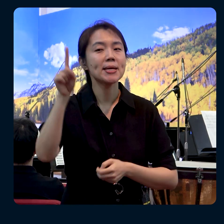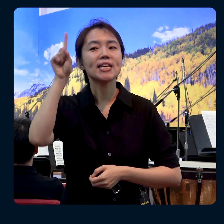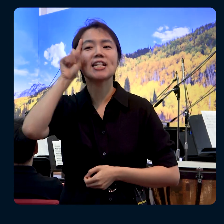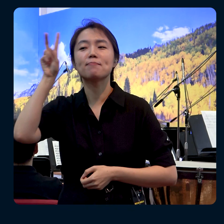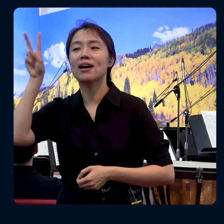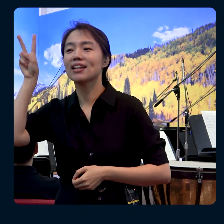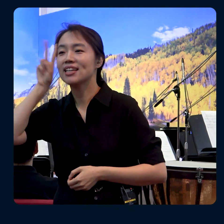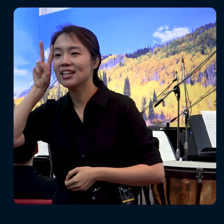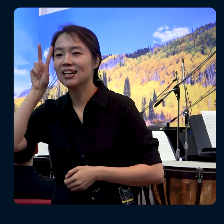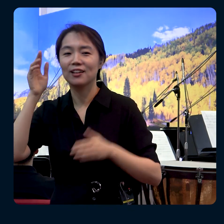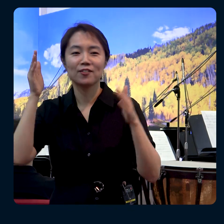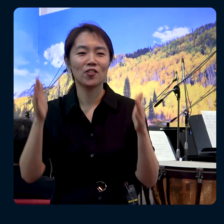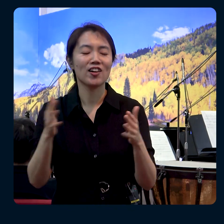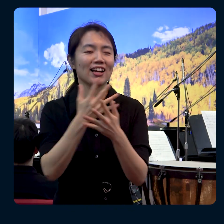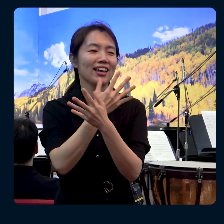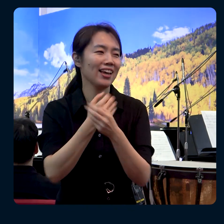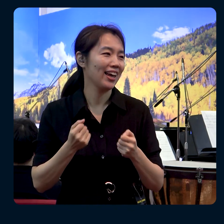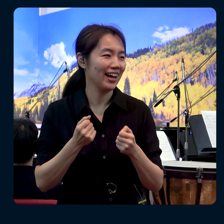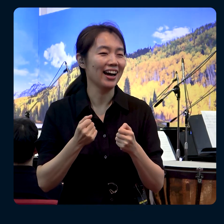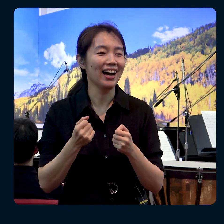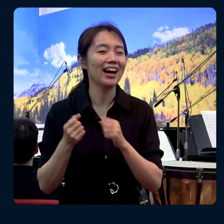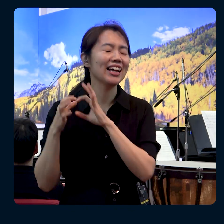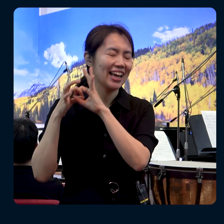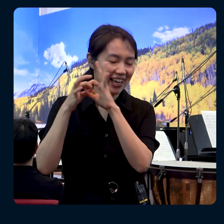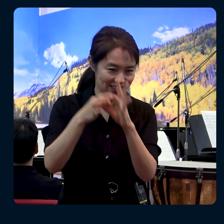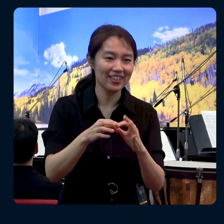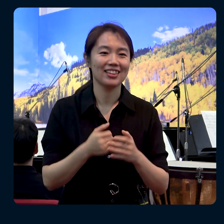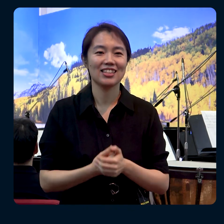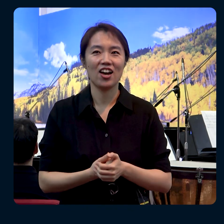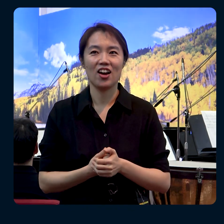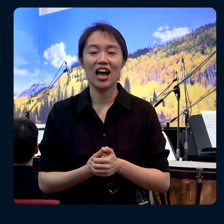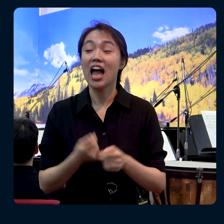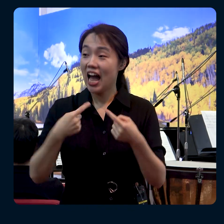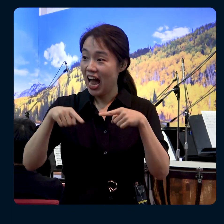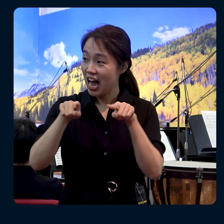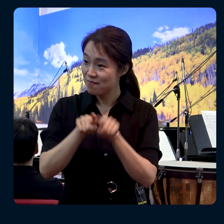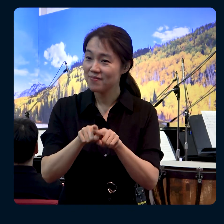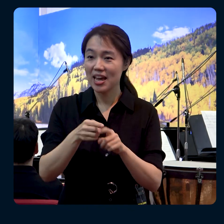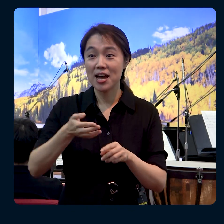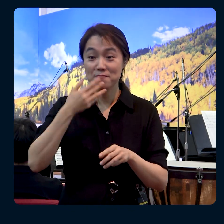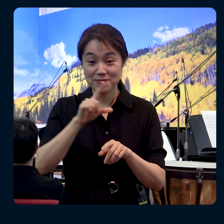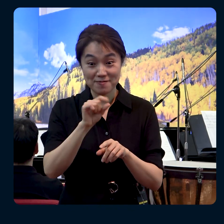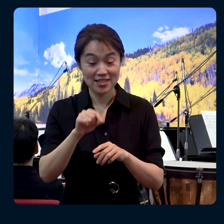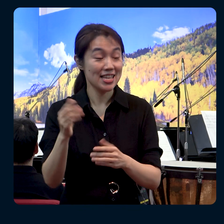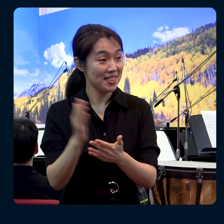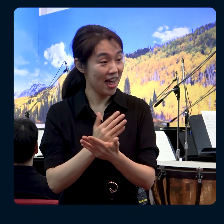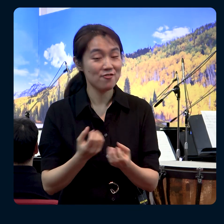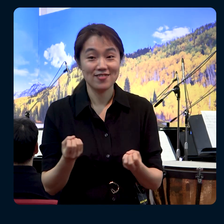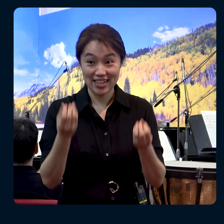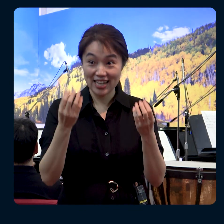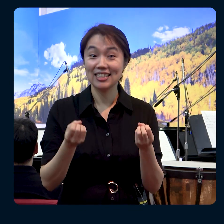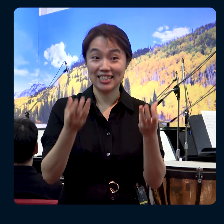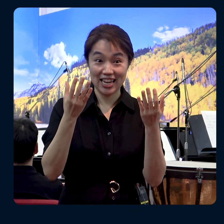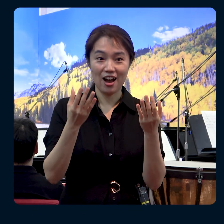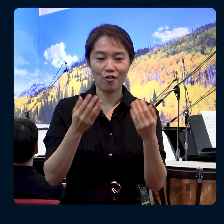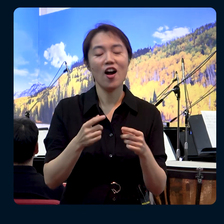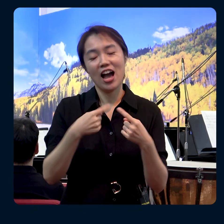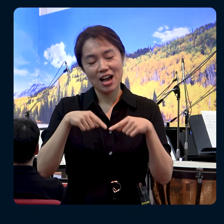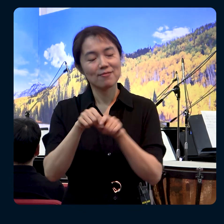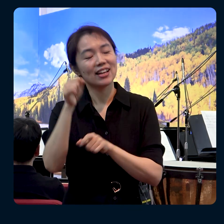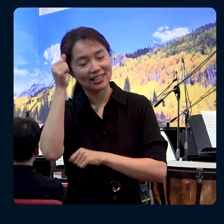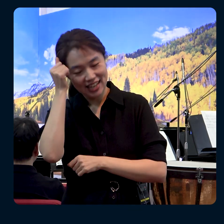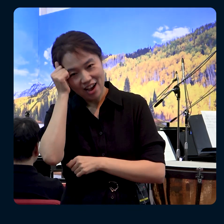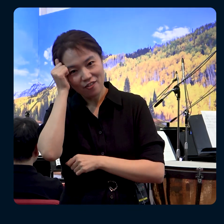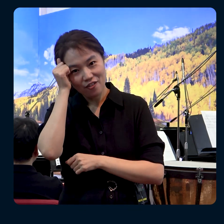계약이 그게 법이에요. 절대 금방 하지 않고 함께 잔치하고 자고 그 다음날 같이